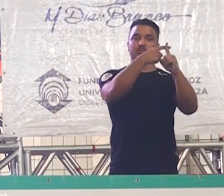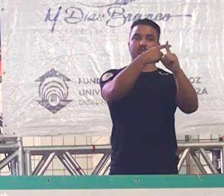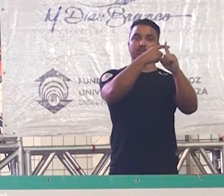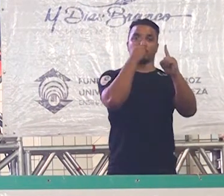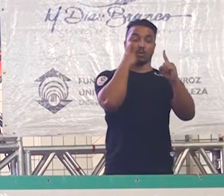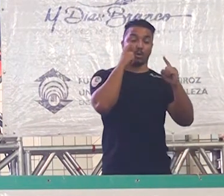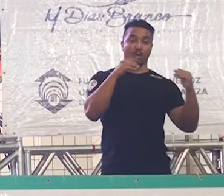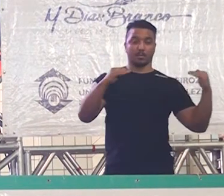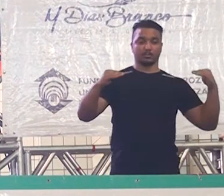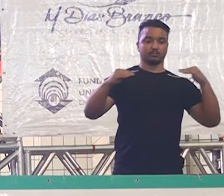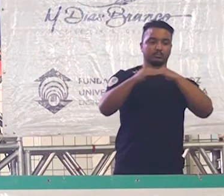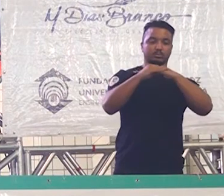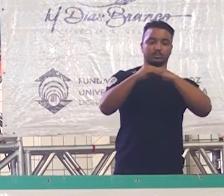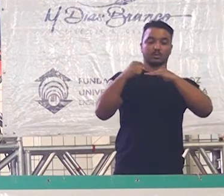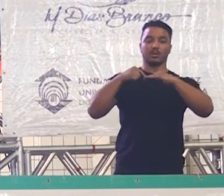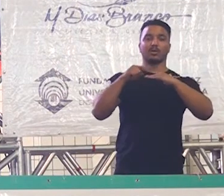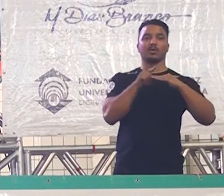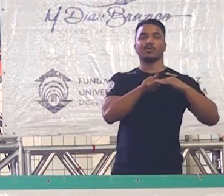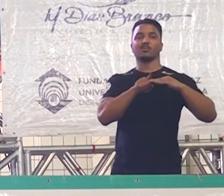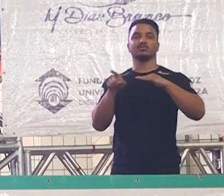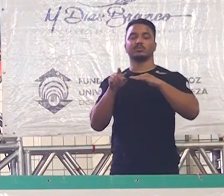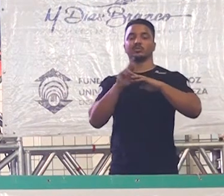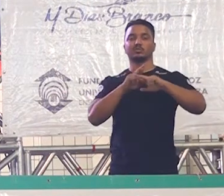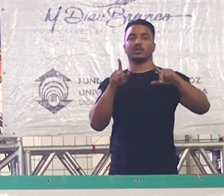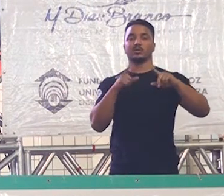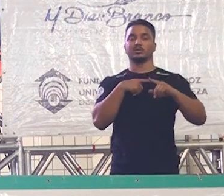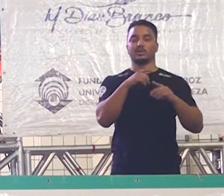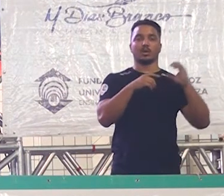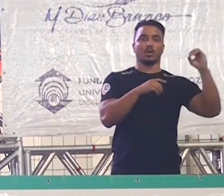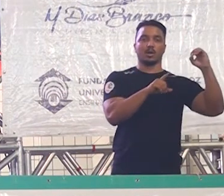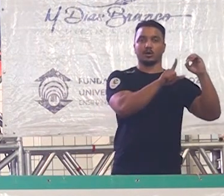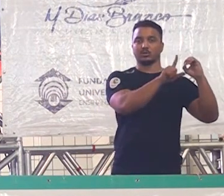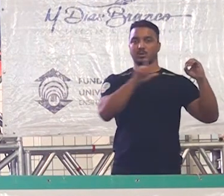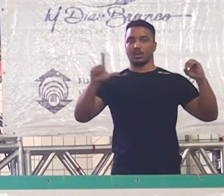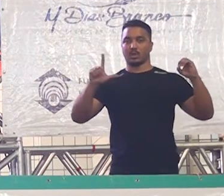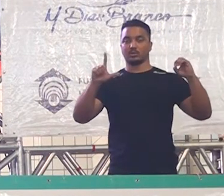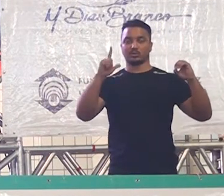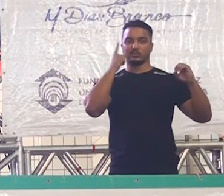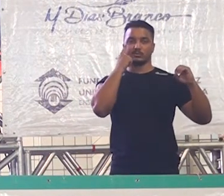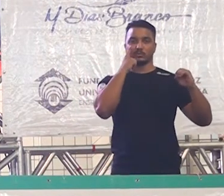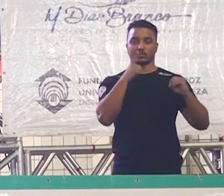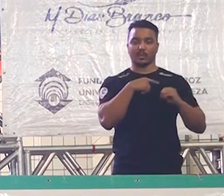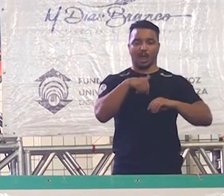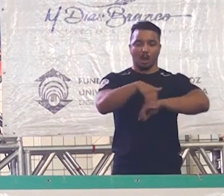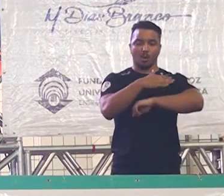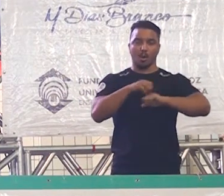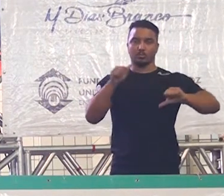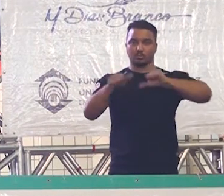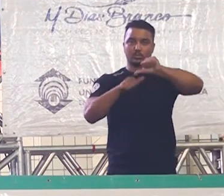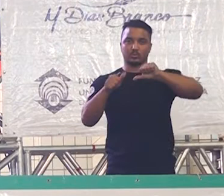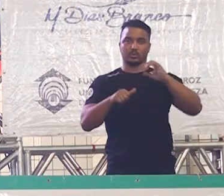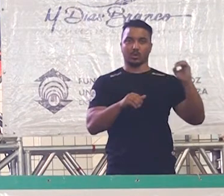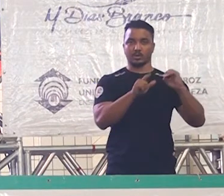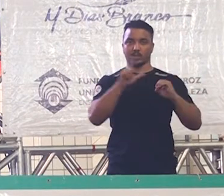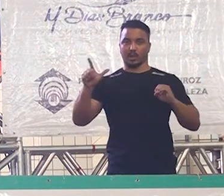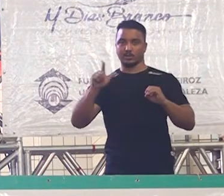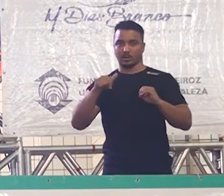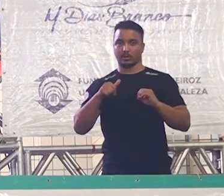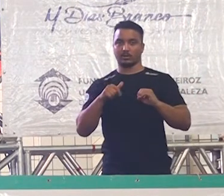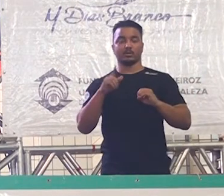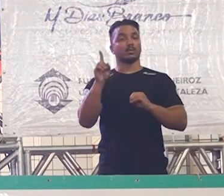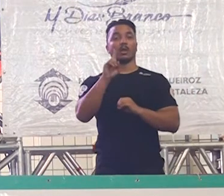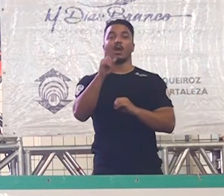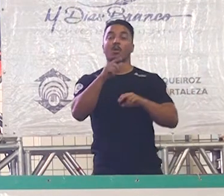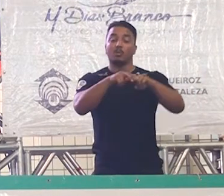está em sentido contrário, está indo de oeste para leste. A rua vai trocar de nome, vai virar Avenida Oeste-Leste?